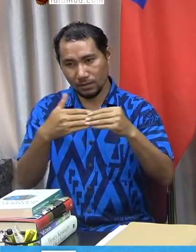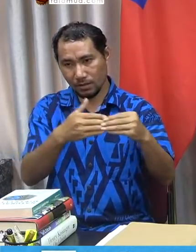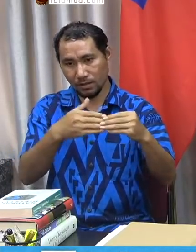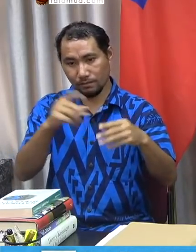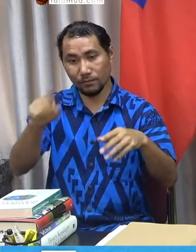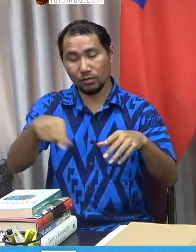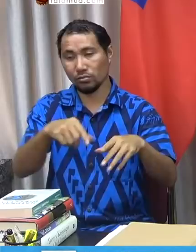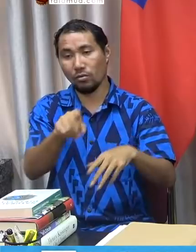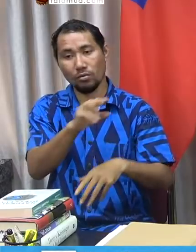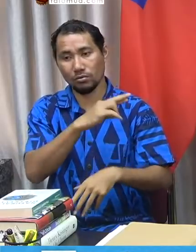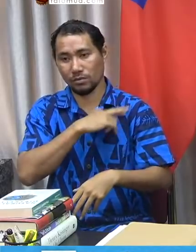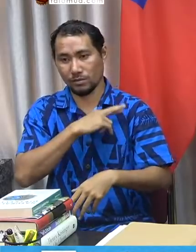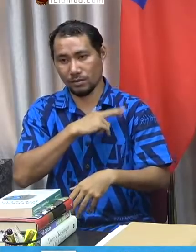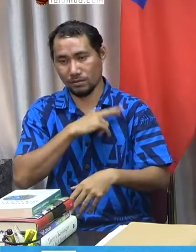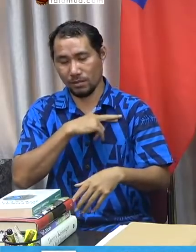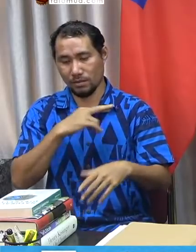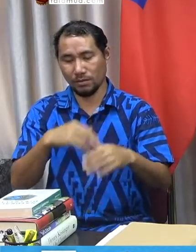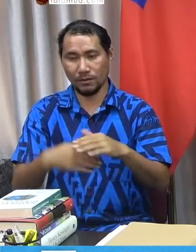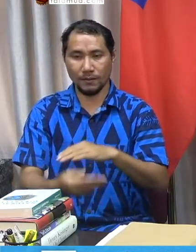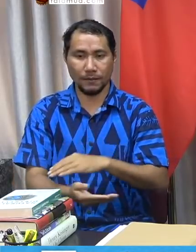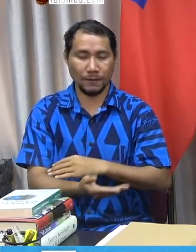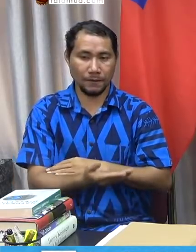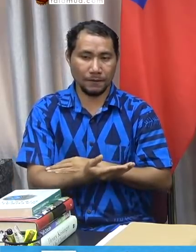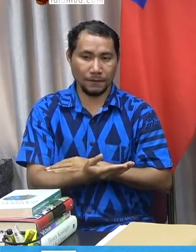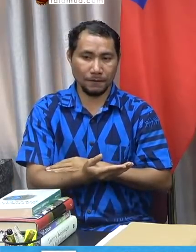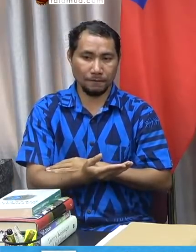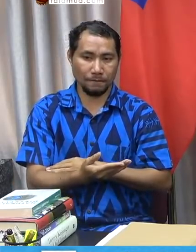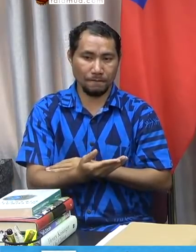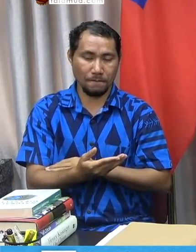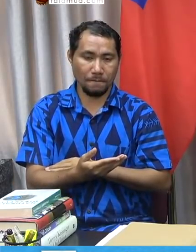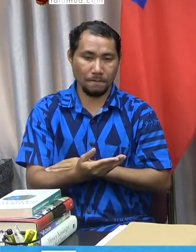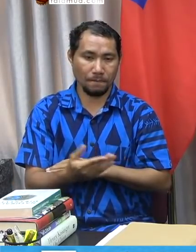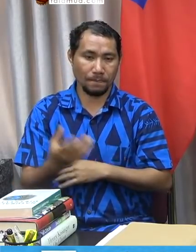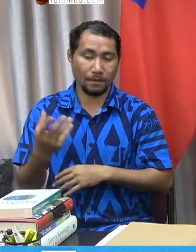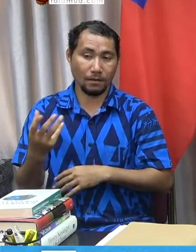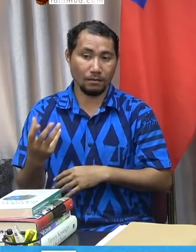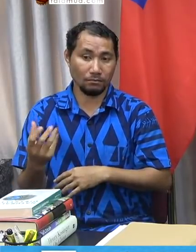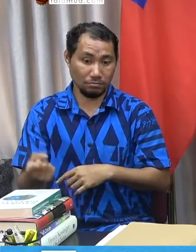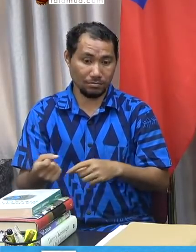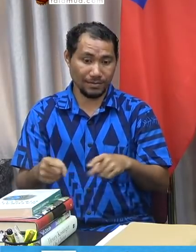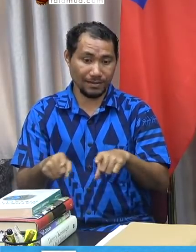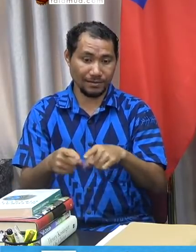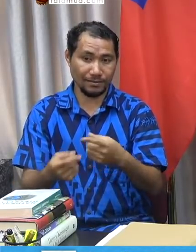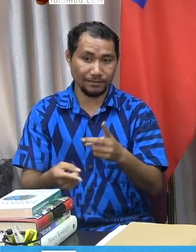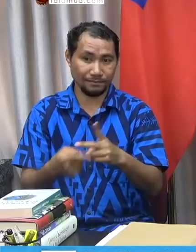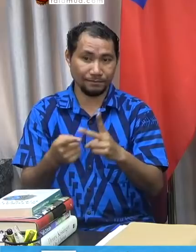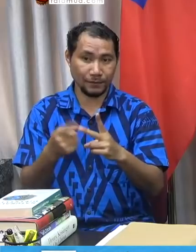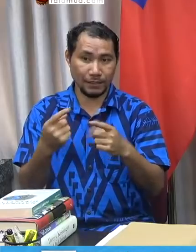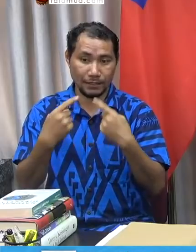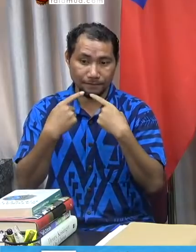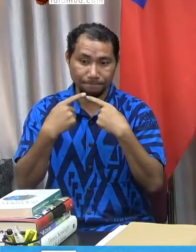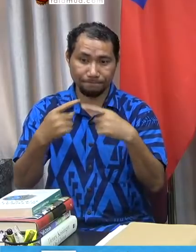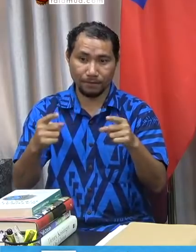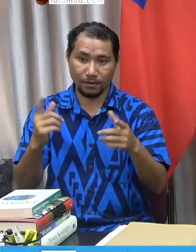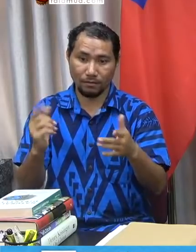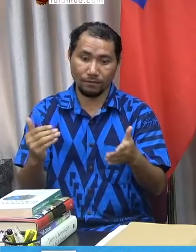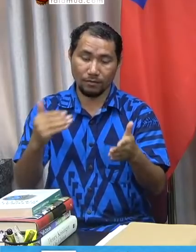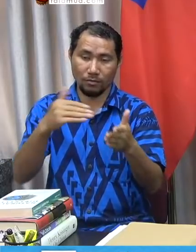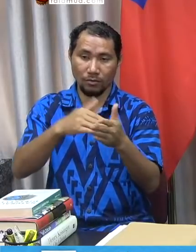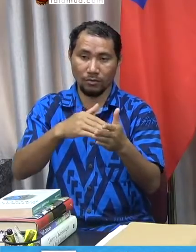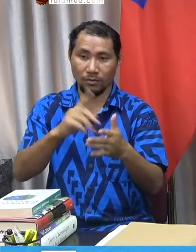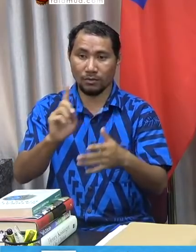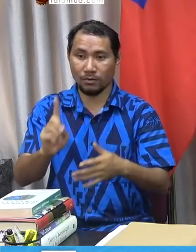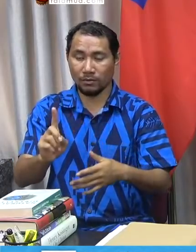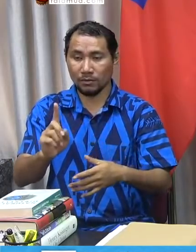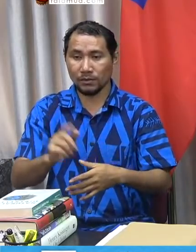tuwhinga. Ai ua iei foi ia sesi whaalinga ua whaupopo iai o